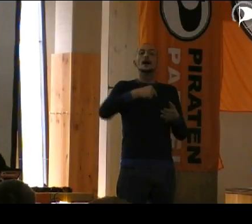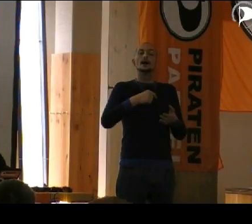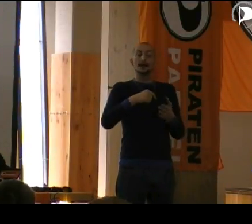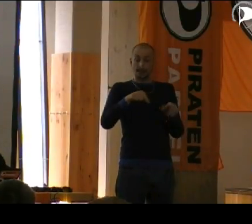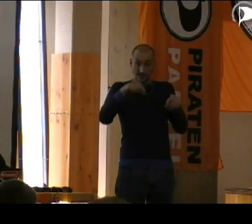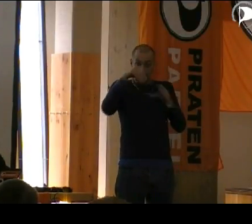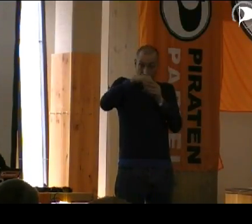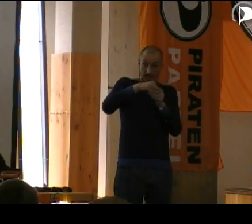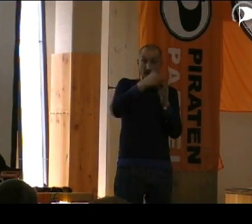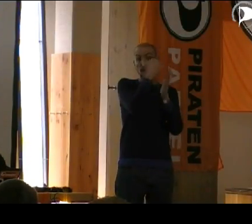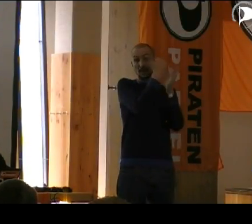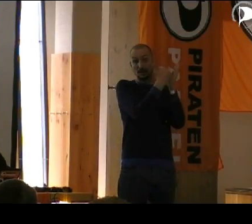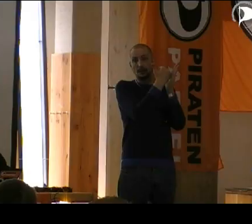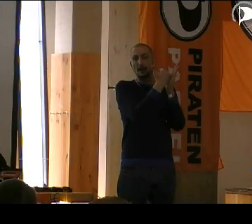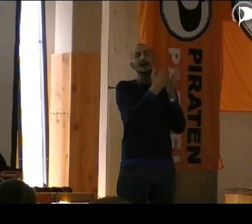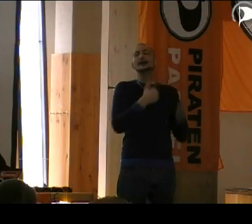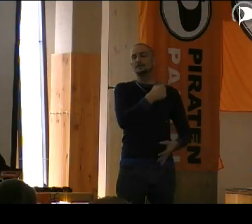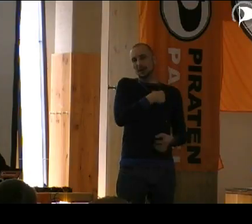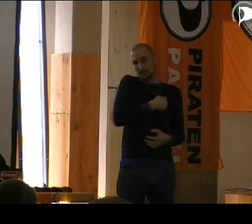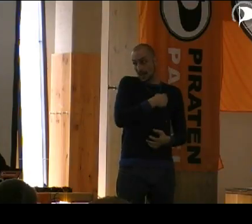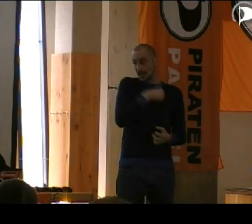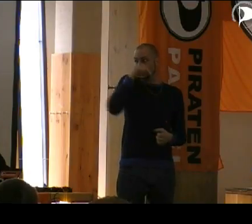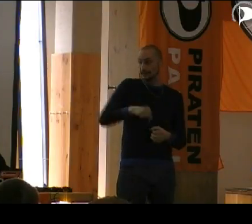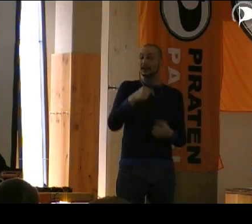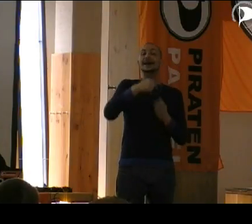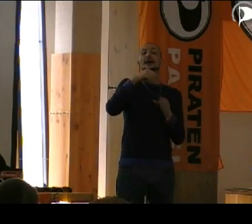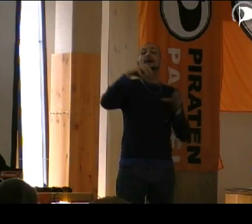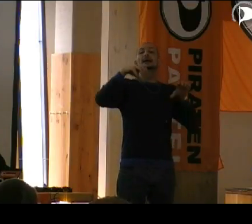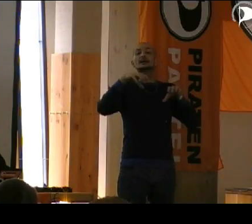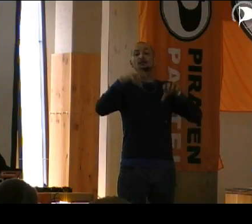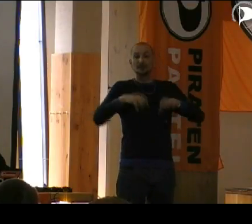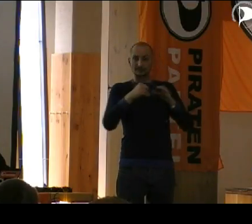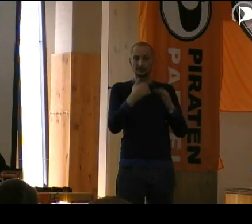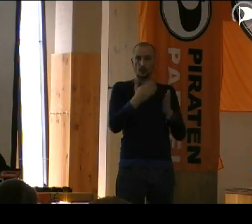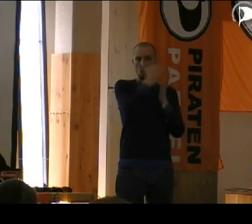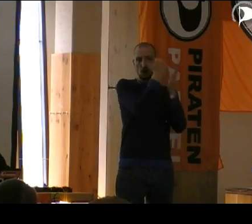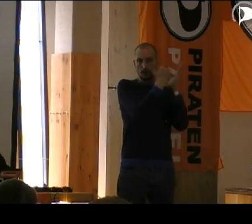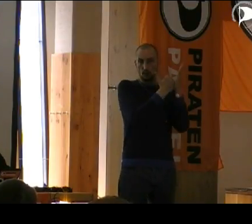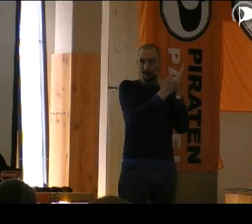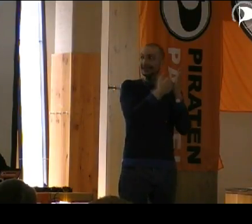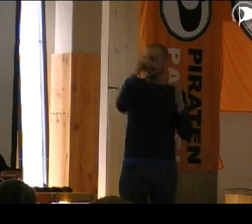und stürze sowie der geschäftsordnung hier